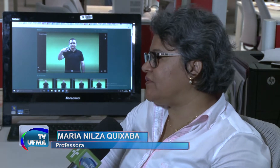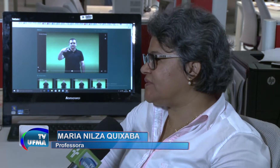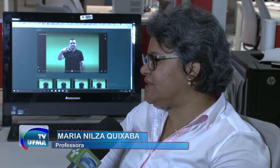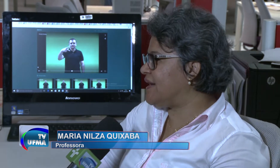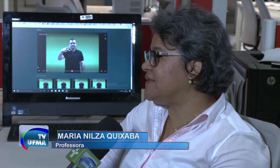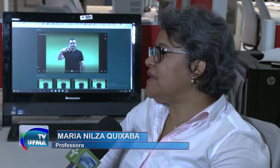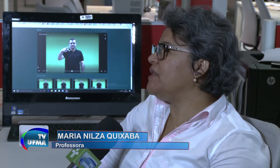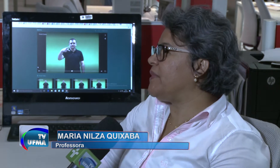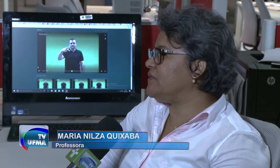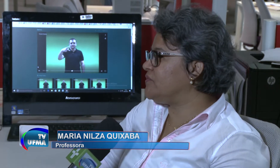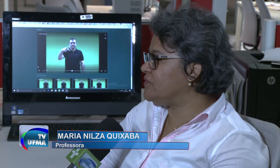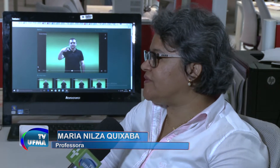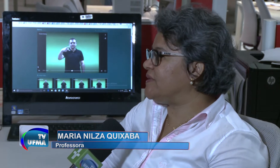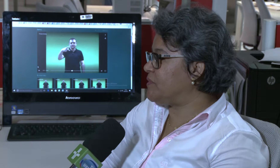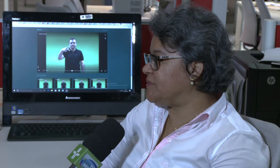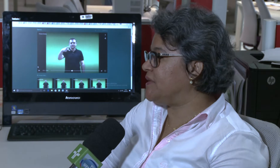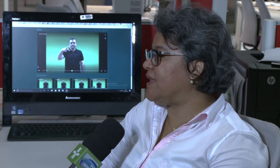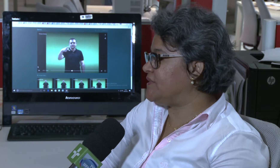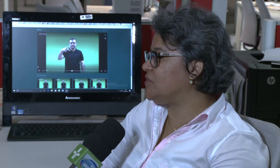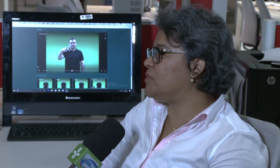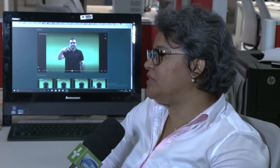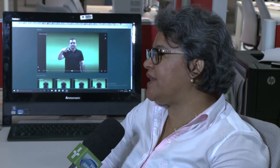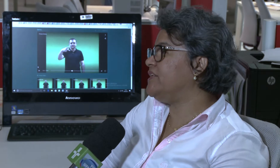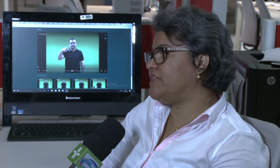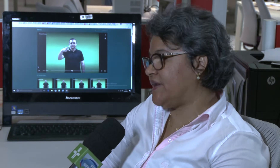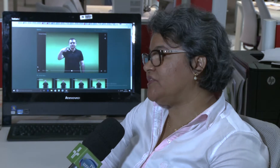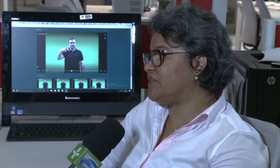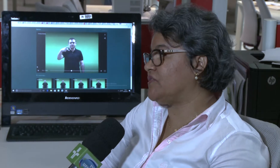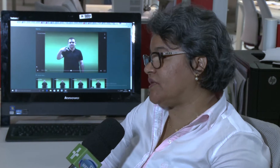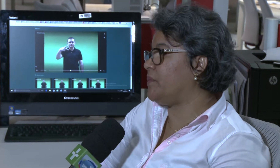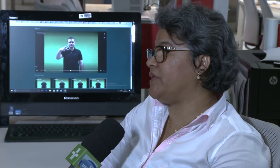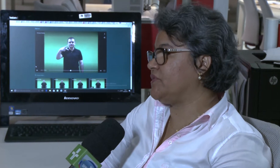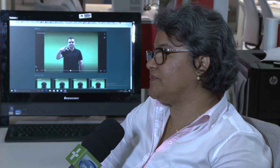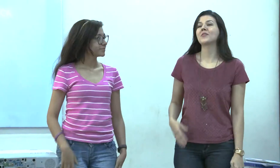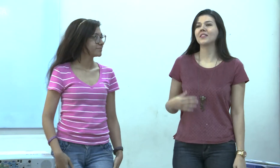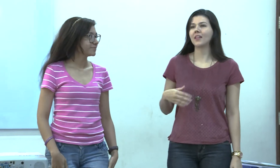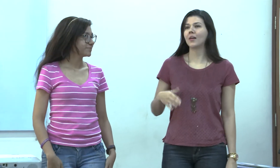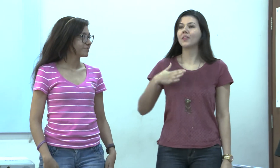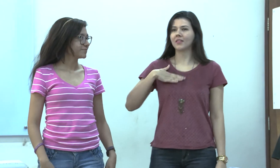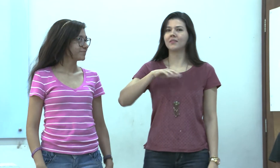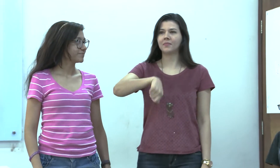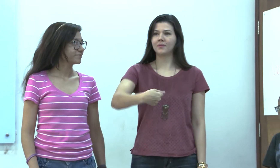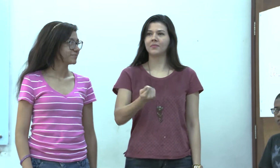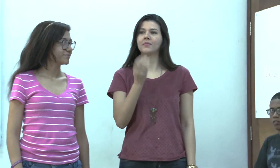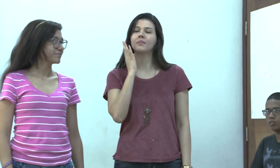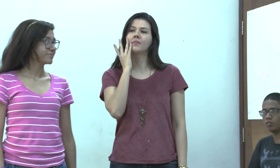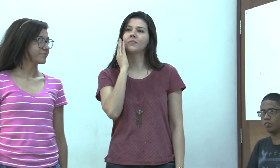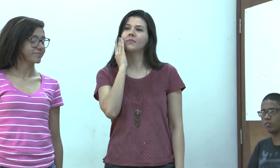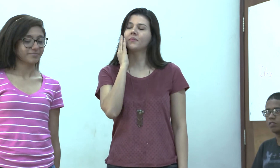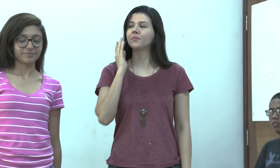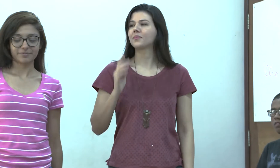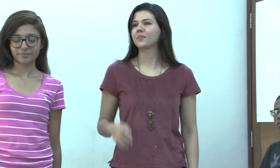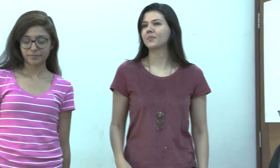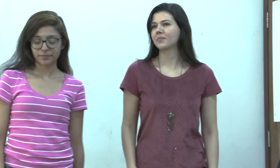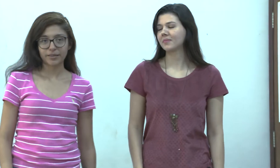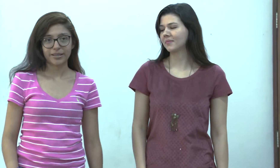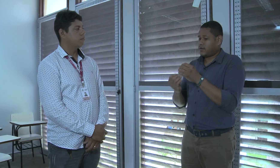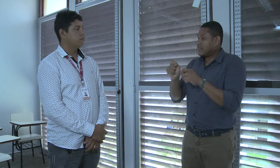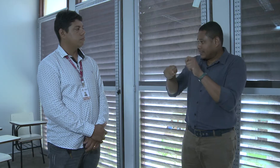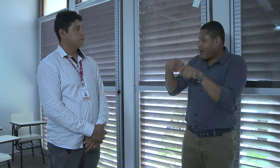continentes e mais estudos a possibilidade de se comunicar de interagir socialmente esses sinais regionais surgem as cinco mais giras e novas